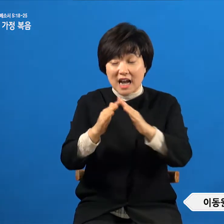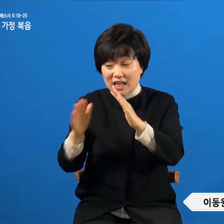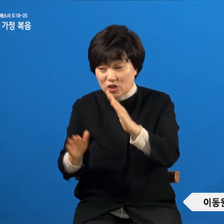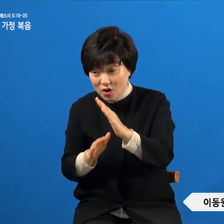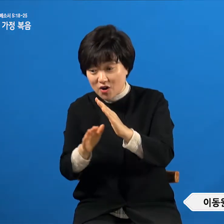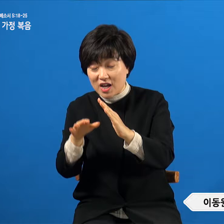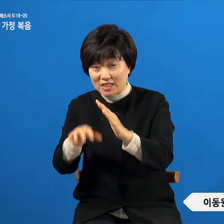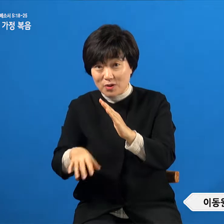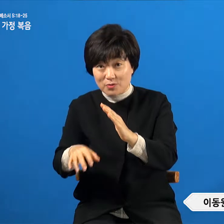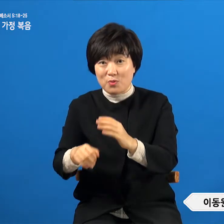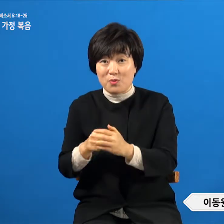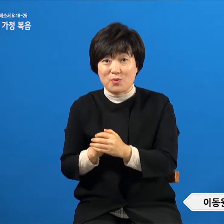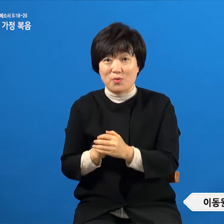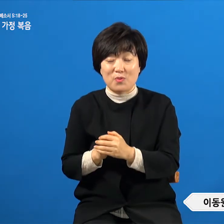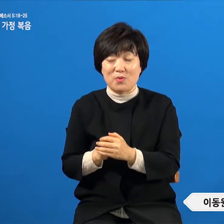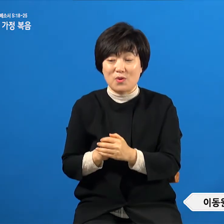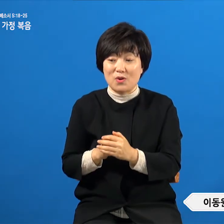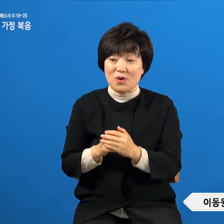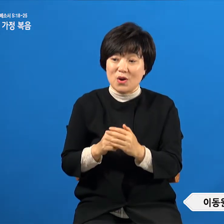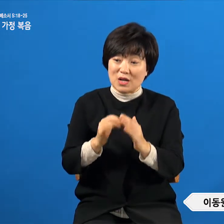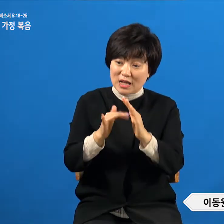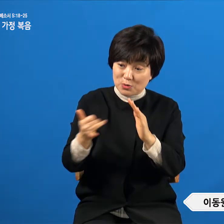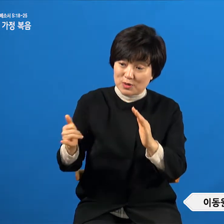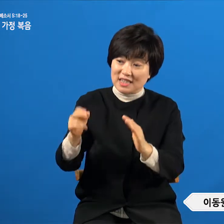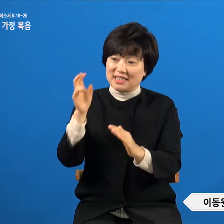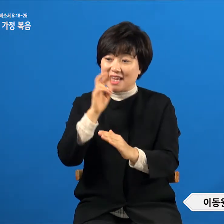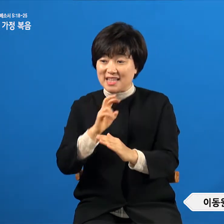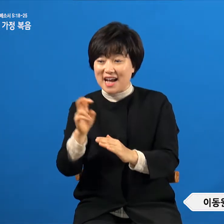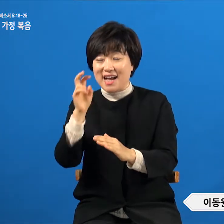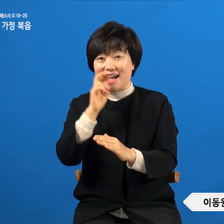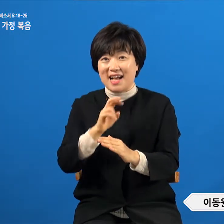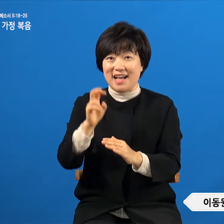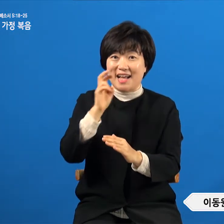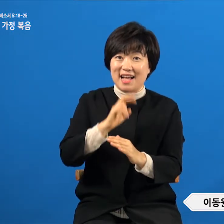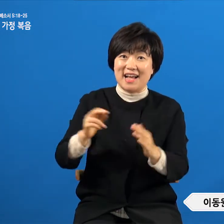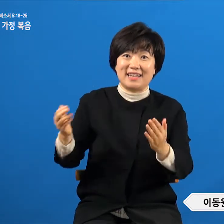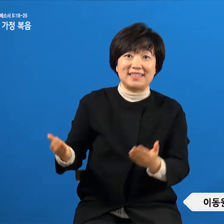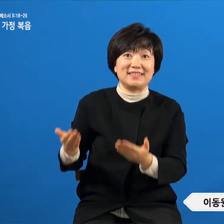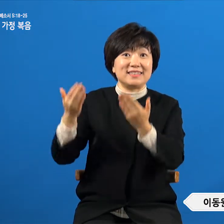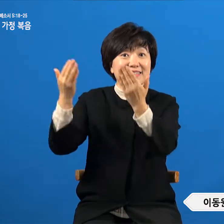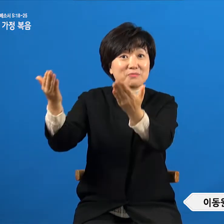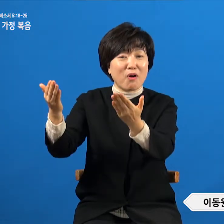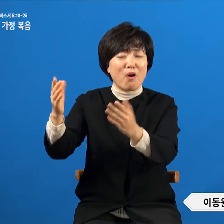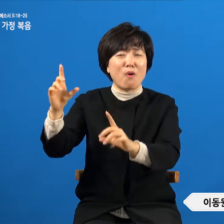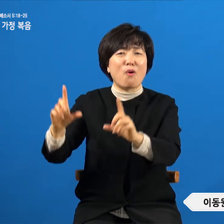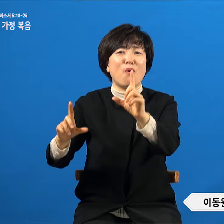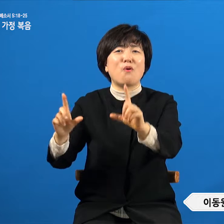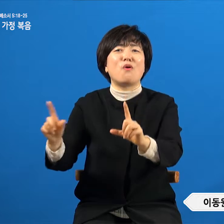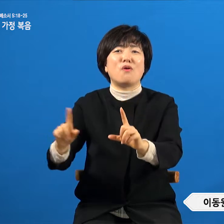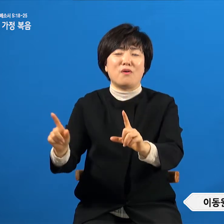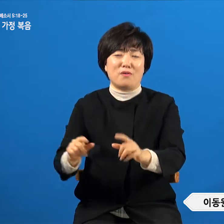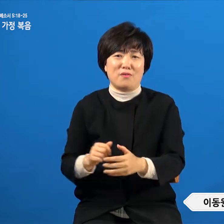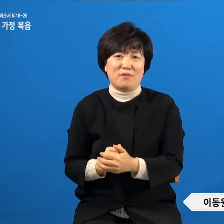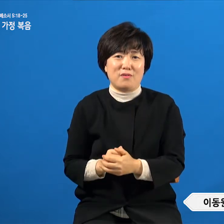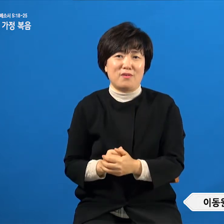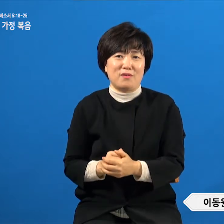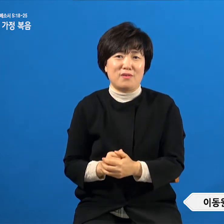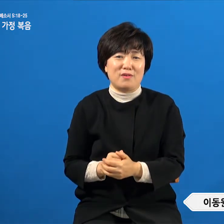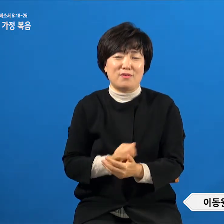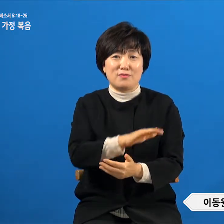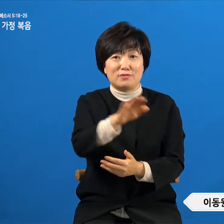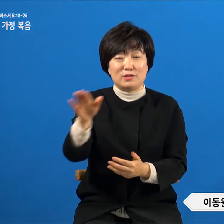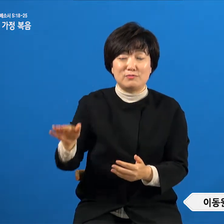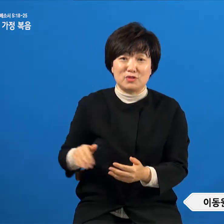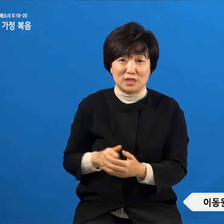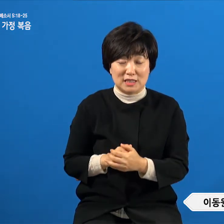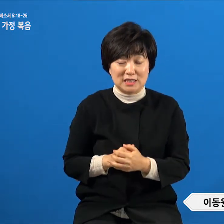가정에서도 가정의 식구들이 이런 찬양으로 하나님 앞에 영광을 돌릴 수가 있다면 그 가정은 어떤 모습이 될까요? 우리